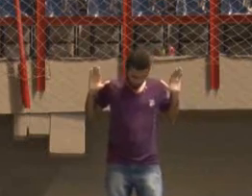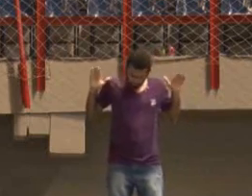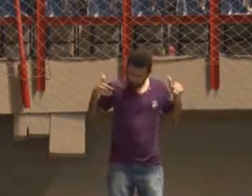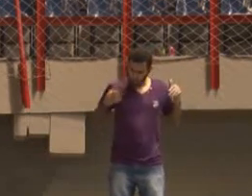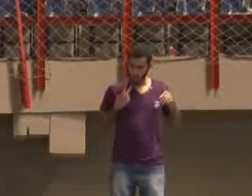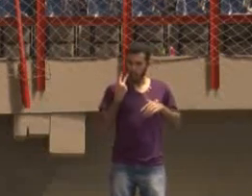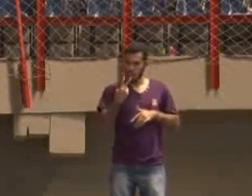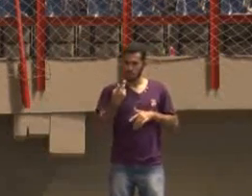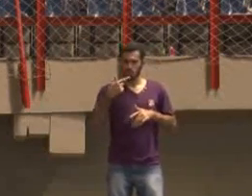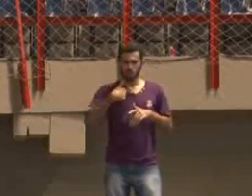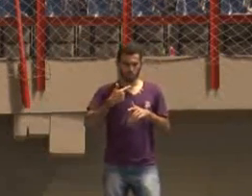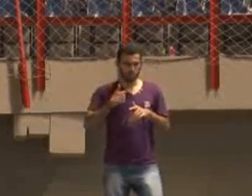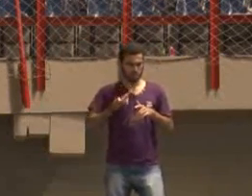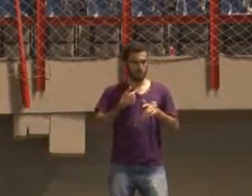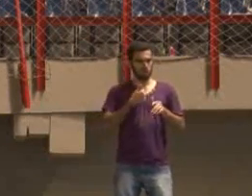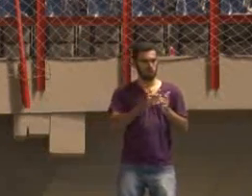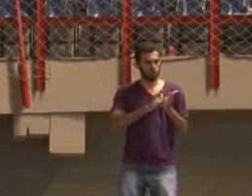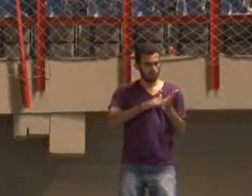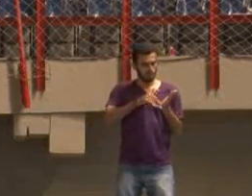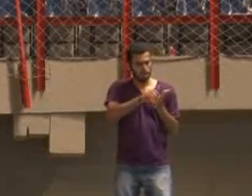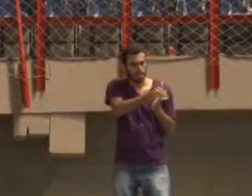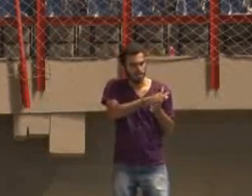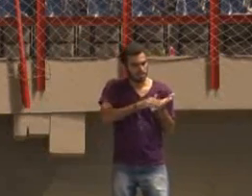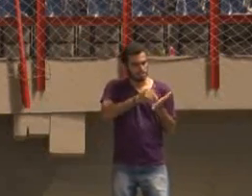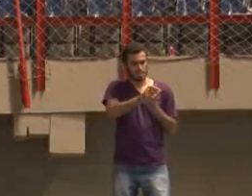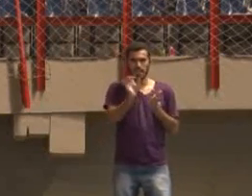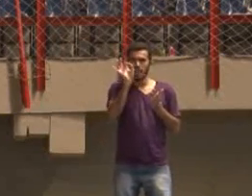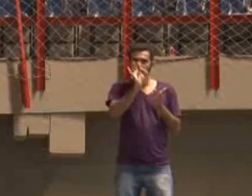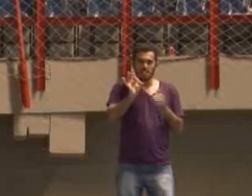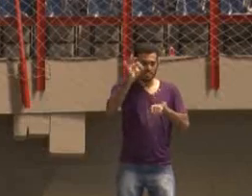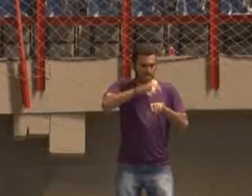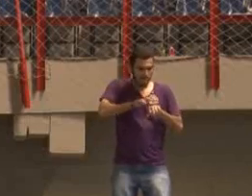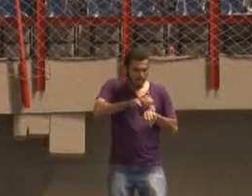vou colar com cera de abelha e vamos sair daqui voando.